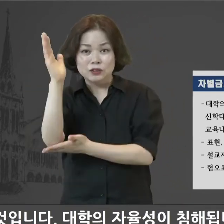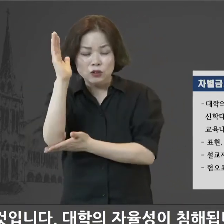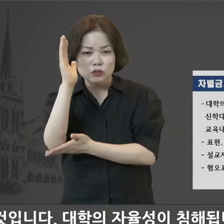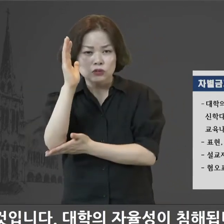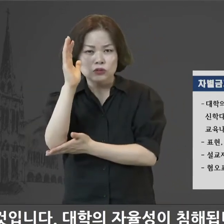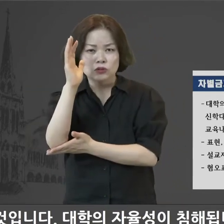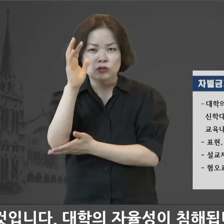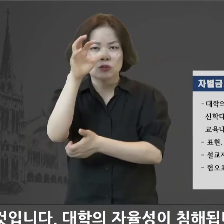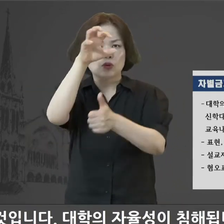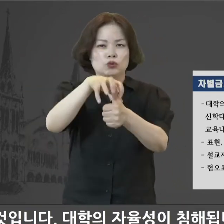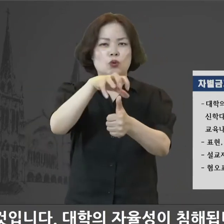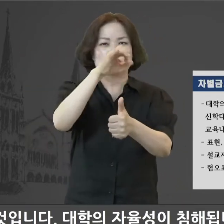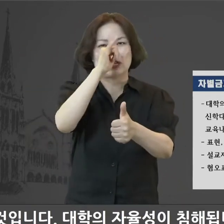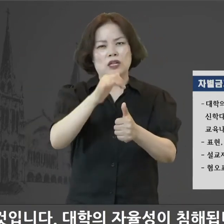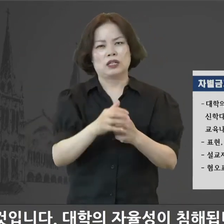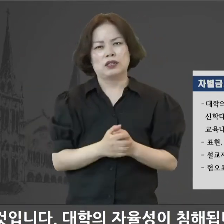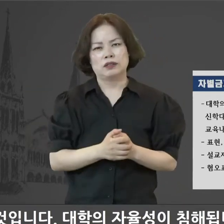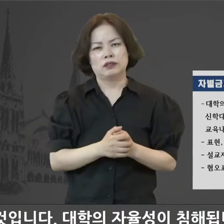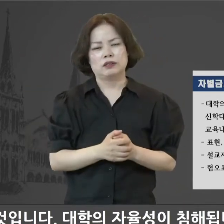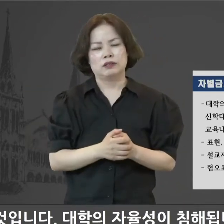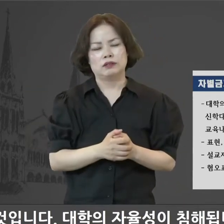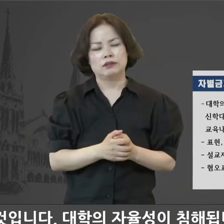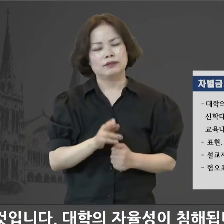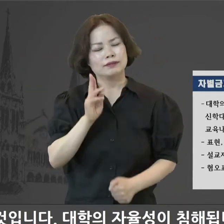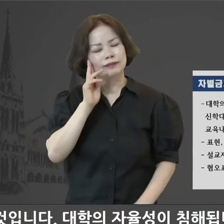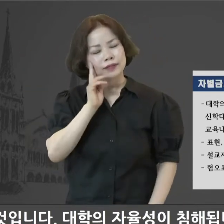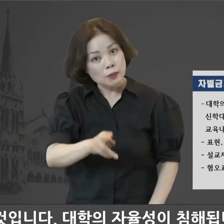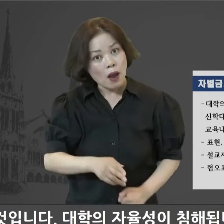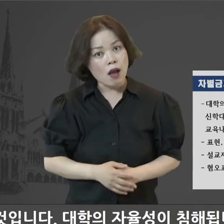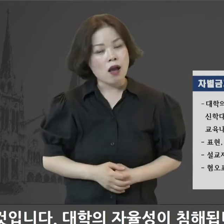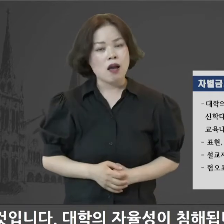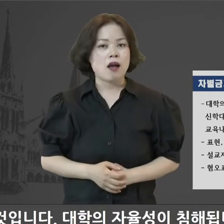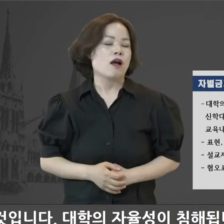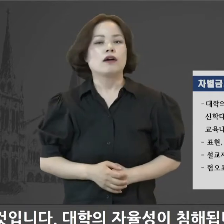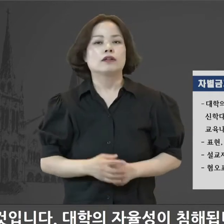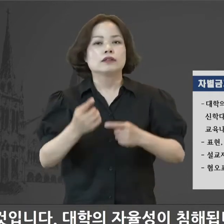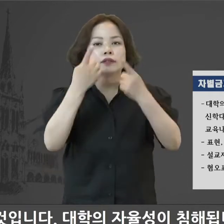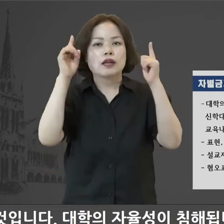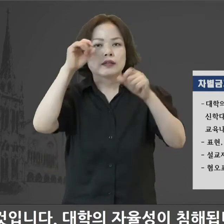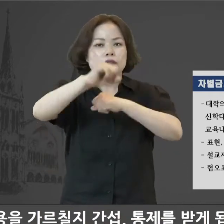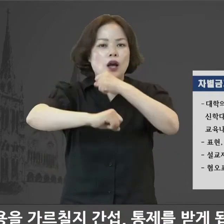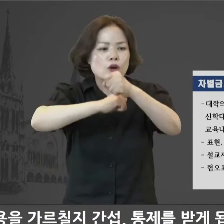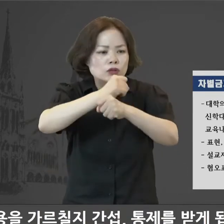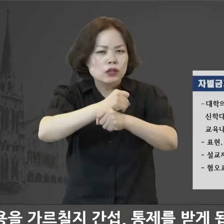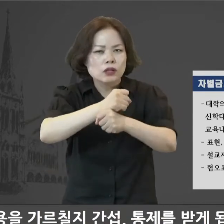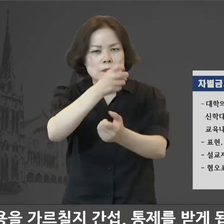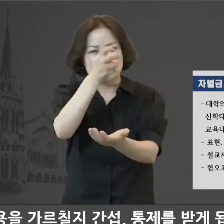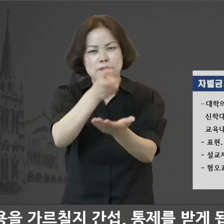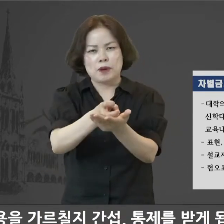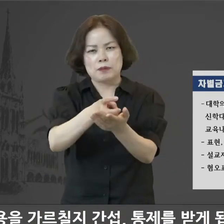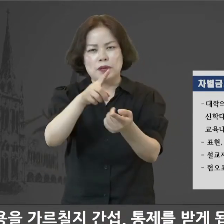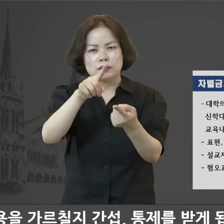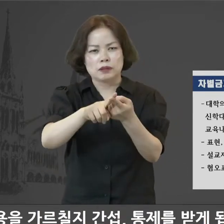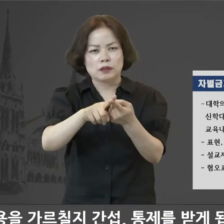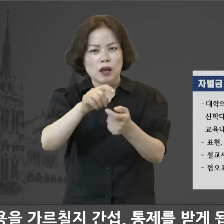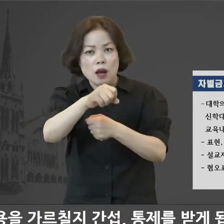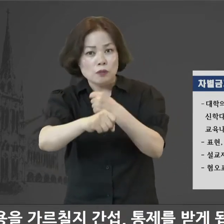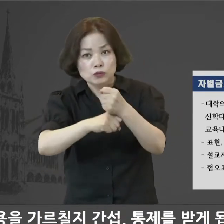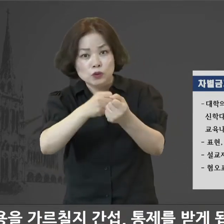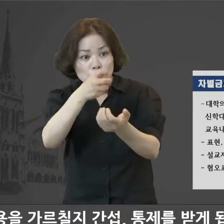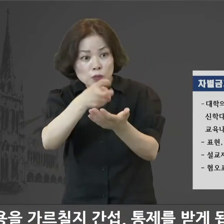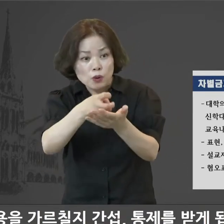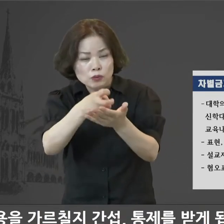받게 된다거나 이게 최악으로 가는 거예요. 그러니까 대학의 자율성은 헌법사항이기 때문에 저걸 함부로